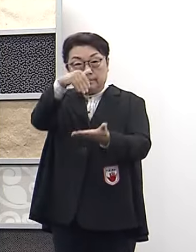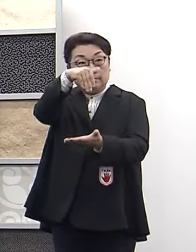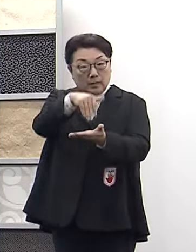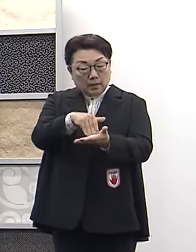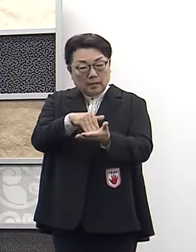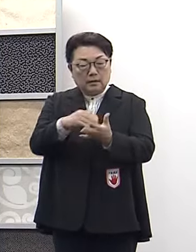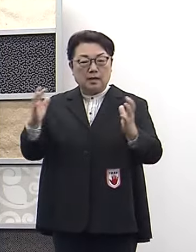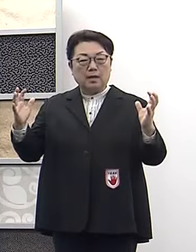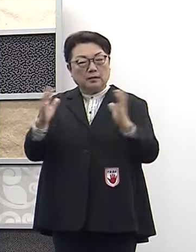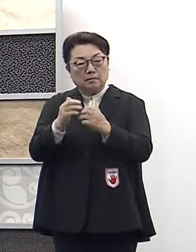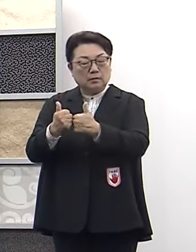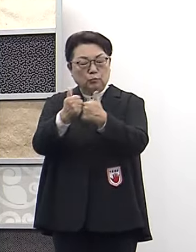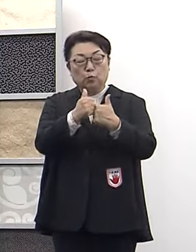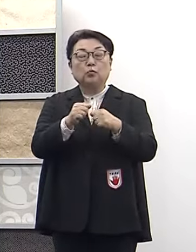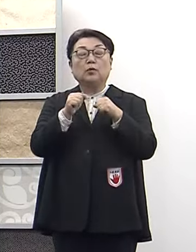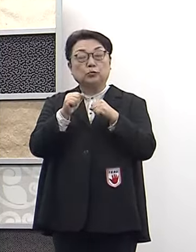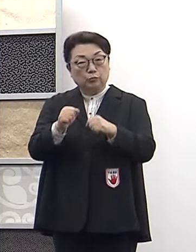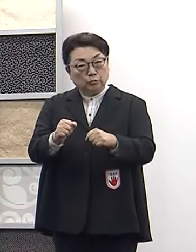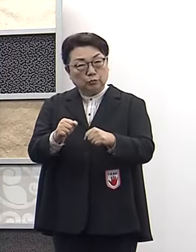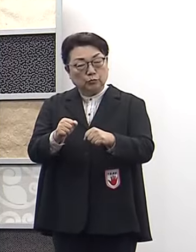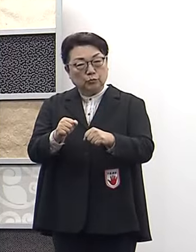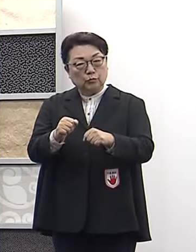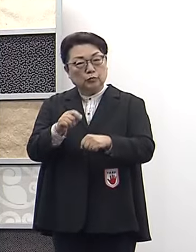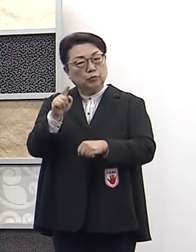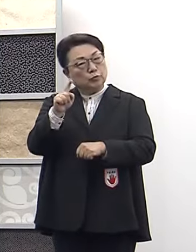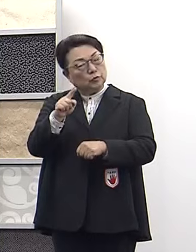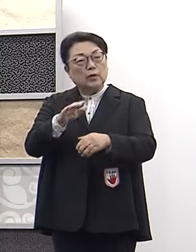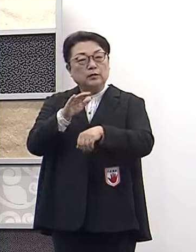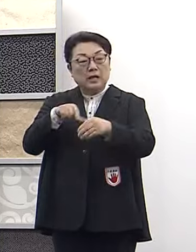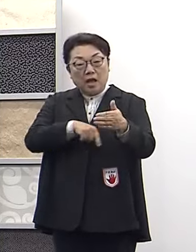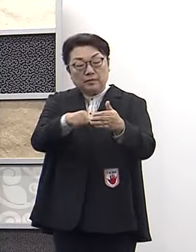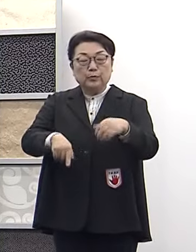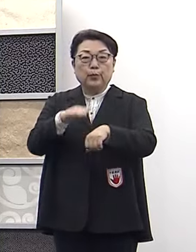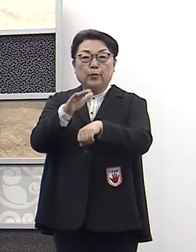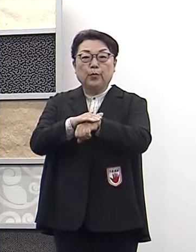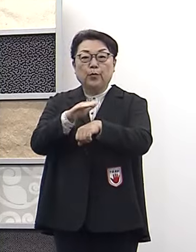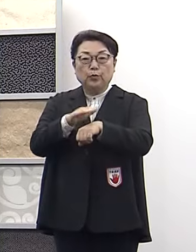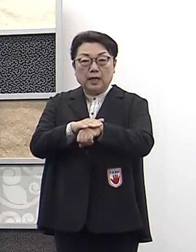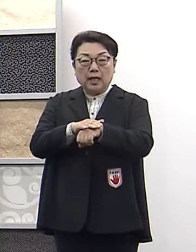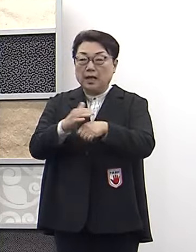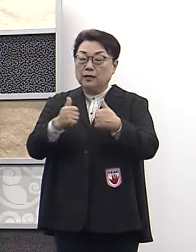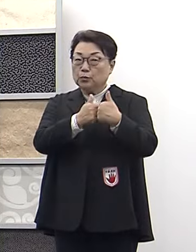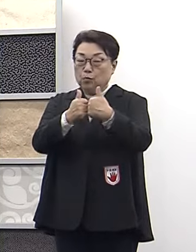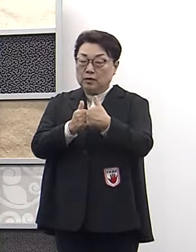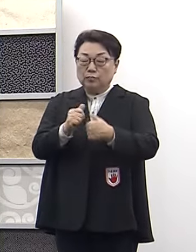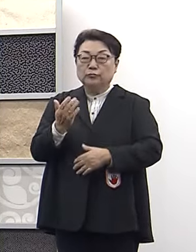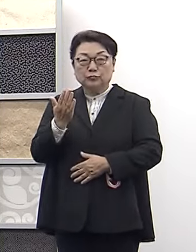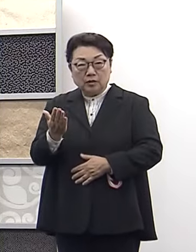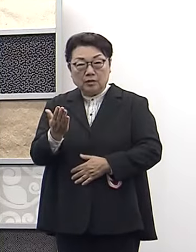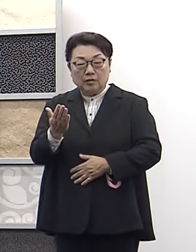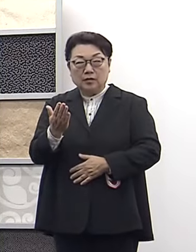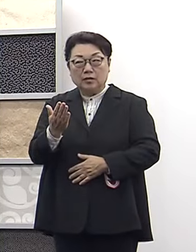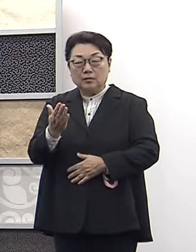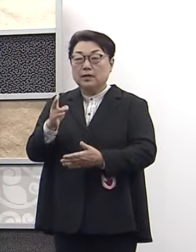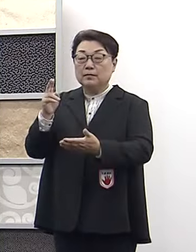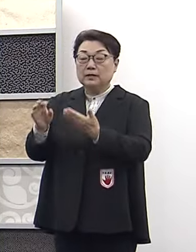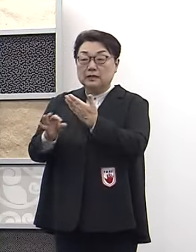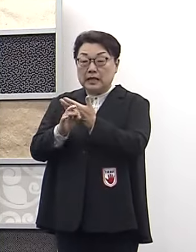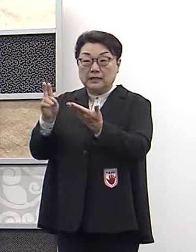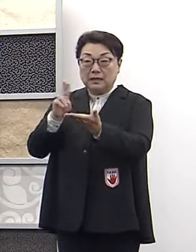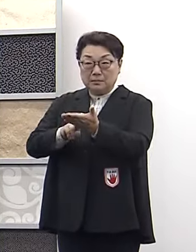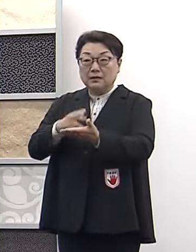お話ありましたけれども、どのレベルで、どのような形式で、どのような内容を話し合われるのか、現時点で決まっていること